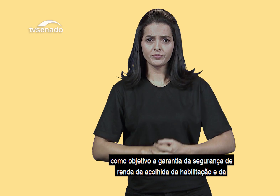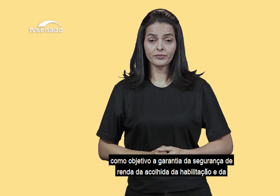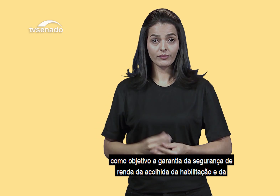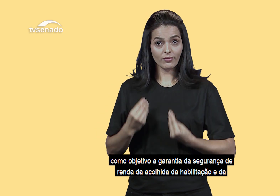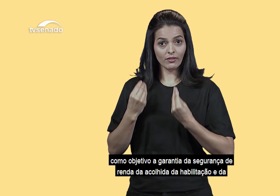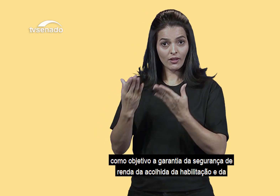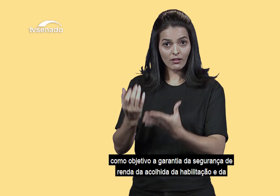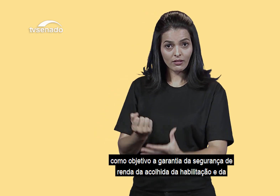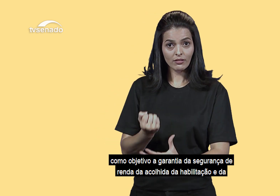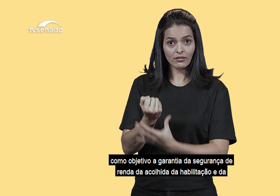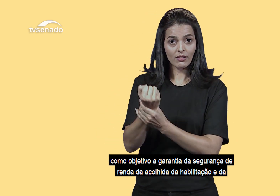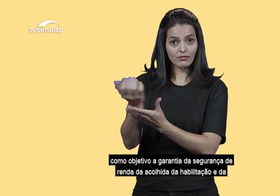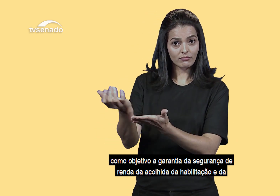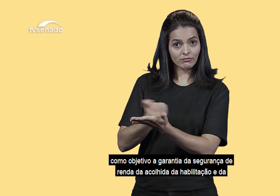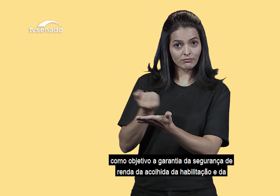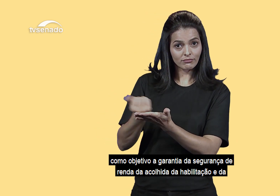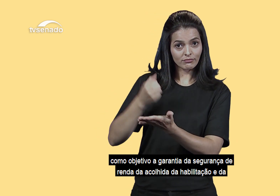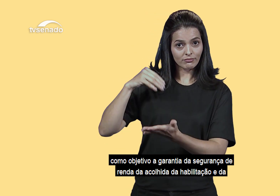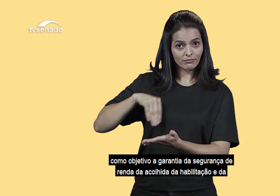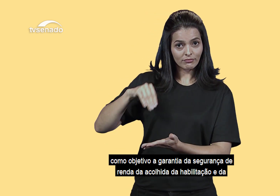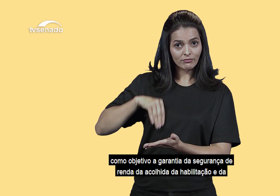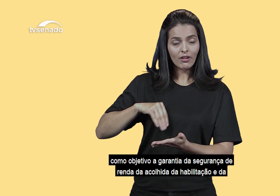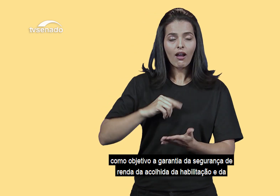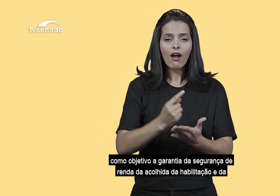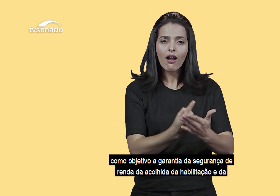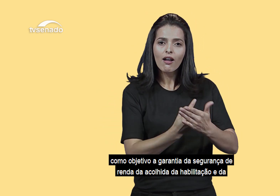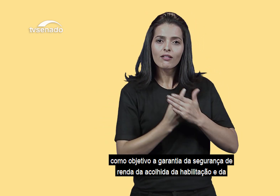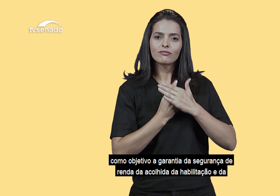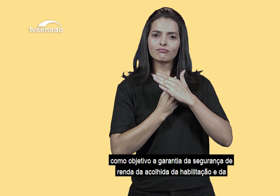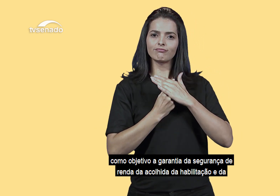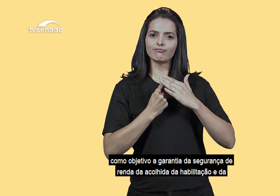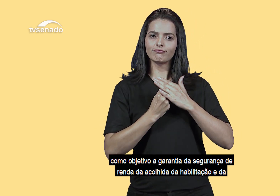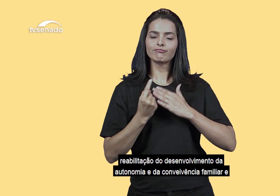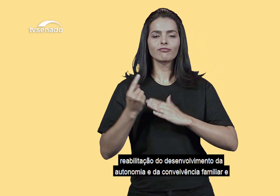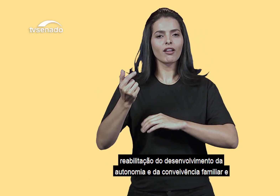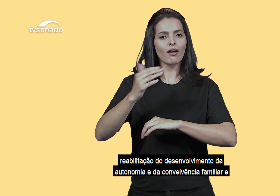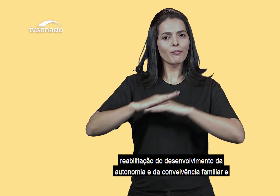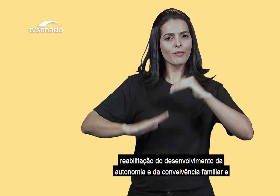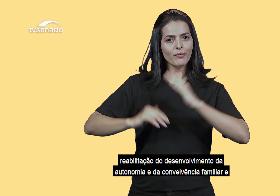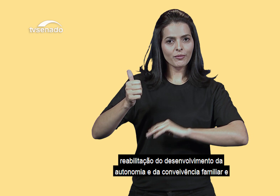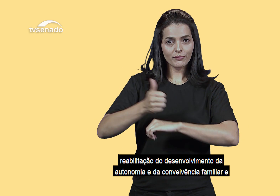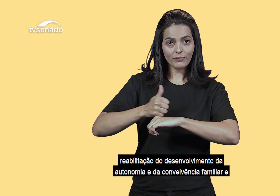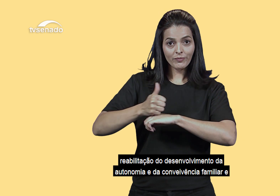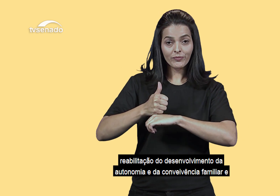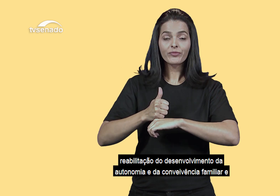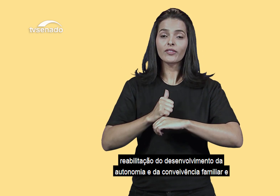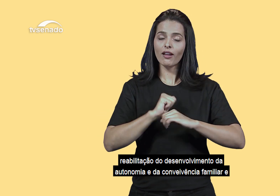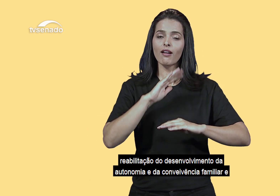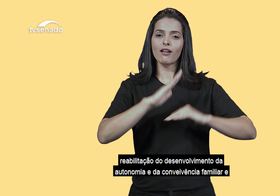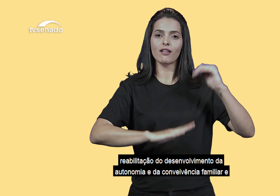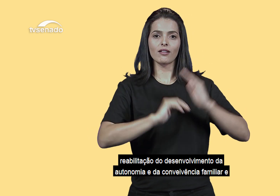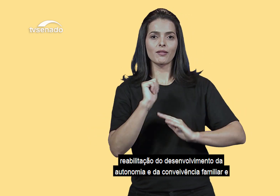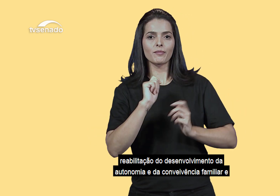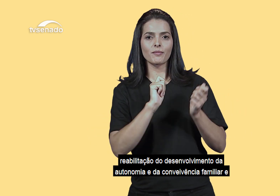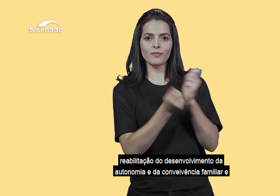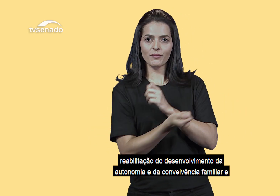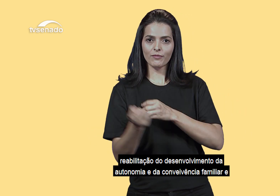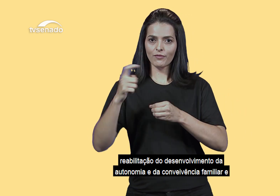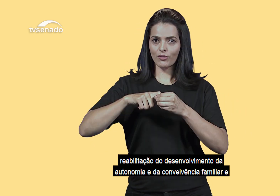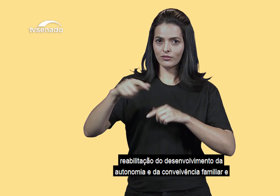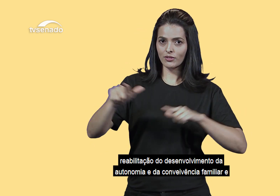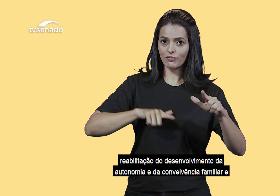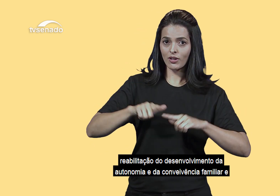garantia da segurança de renda, da acolhida, da habilitação e da reabilitação do desenvolvimento da